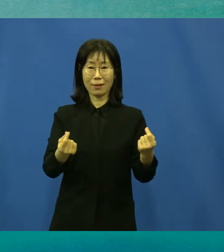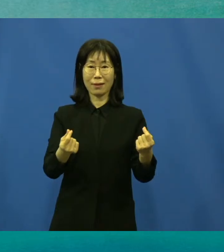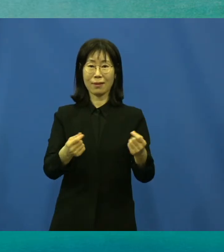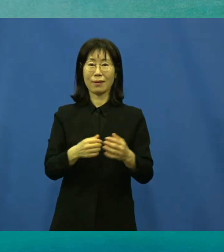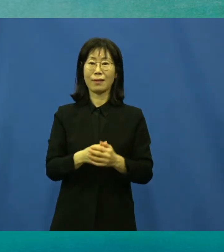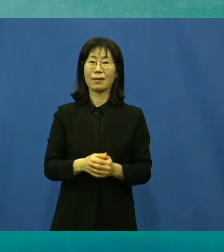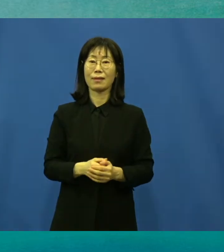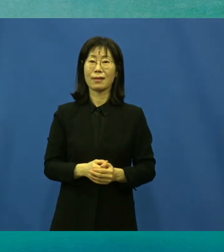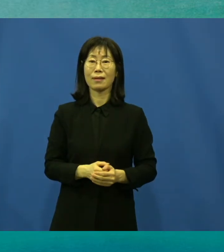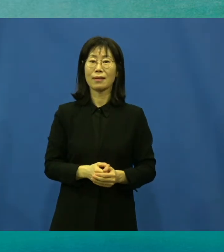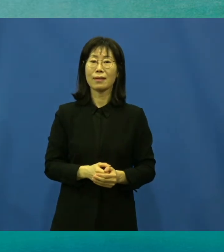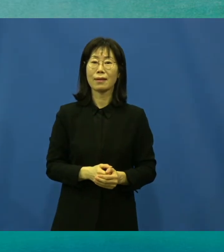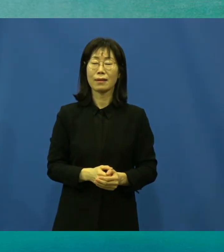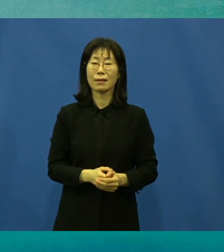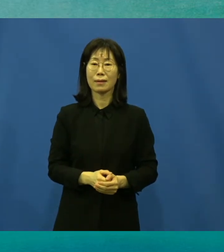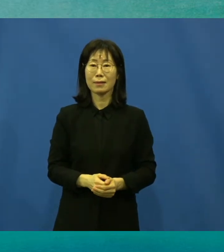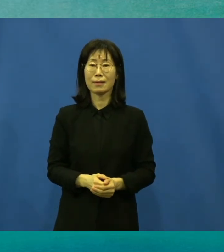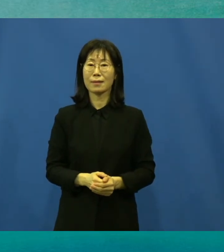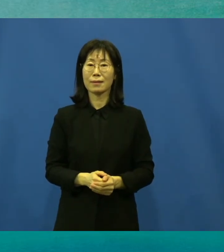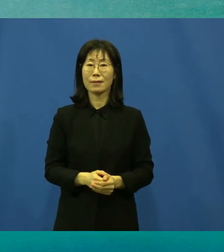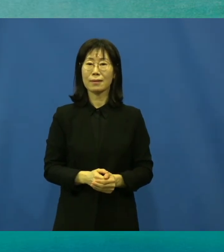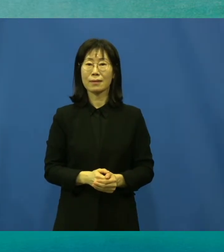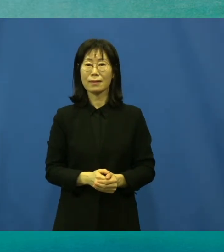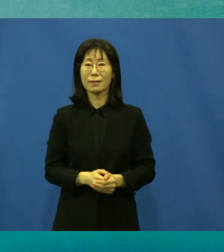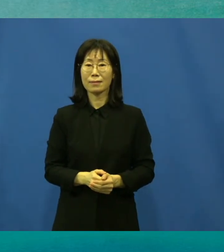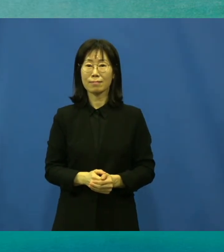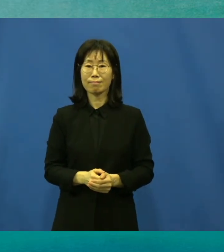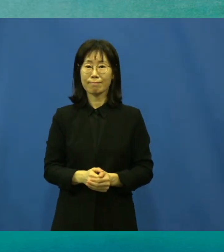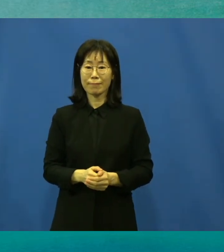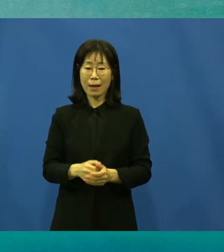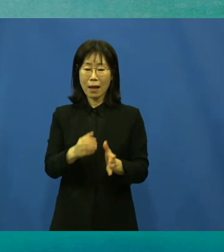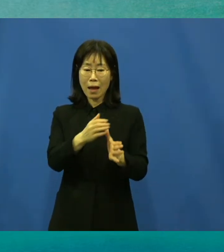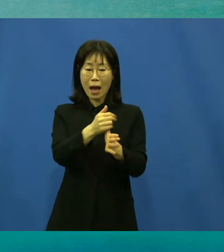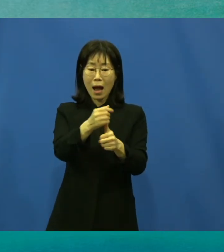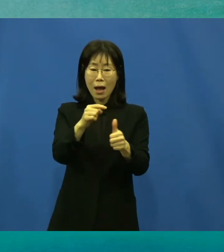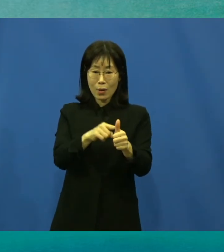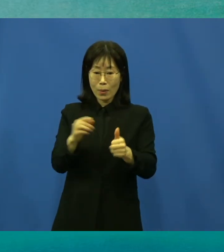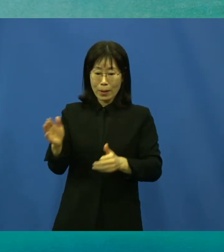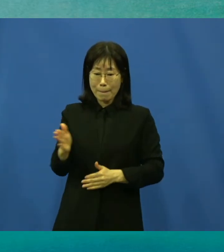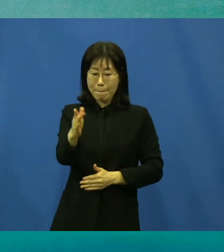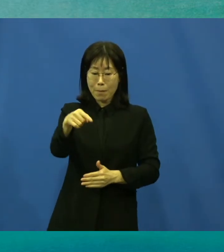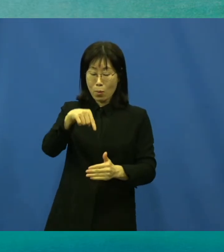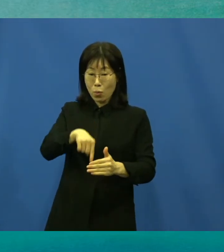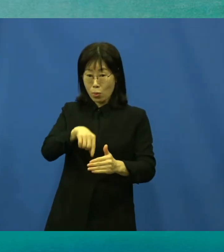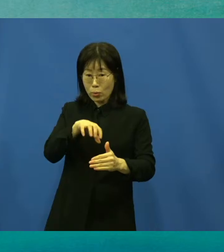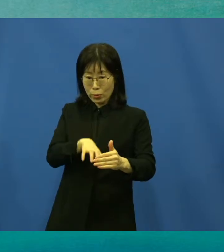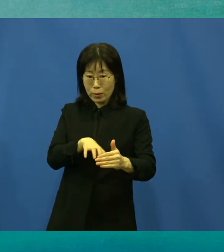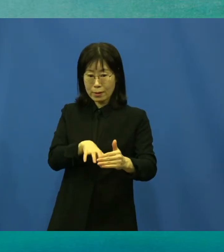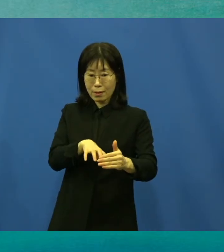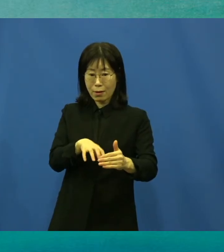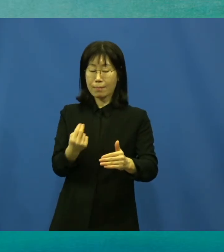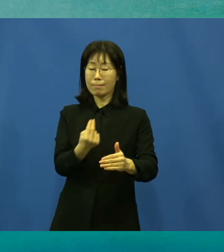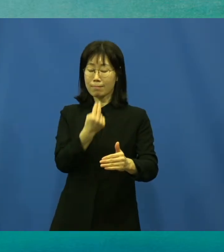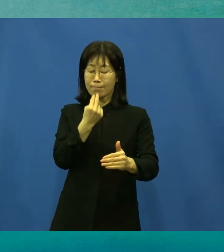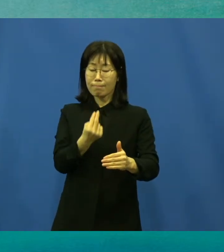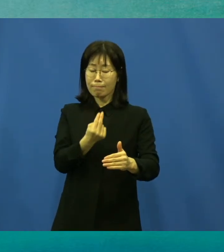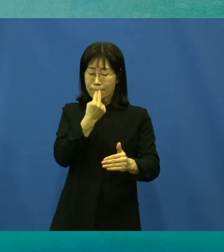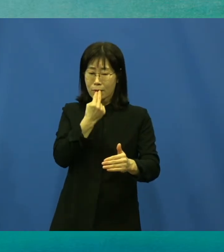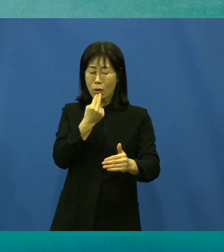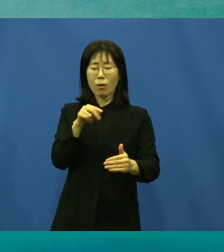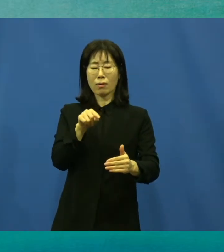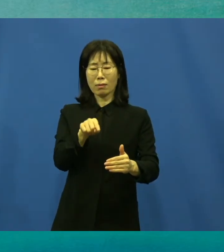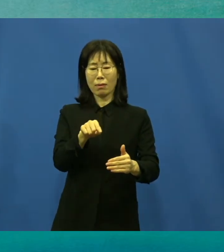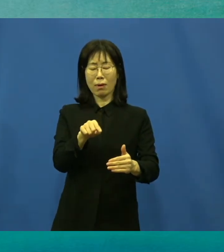그가 물고기 뱃속에 있다는 자체, 그리고 그 속에 살아있다는 것, 그것이